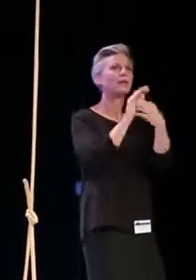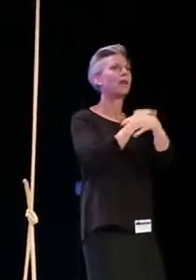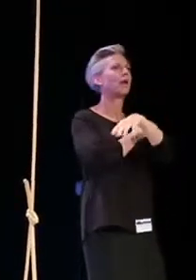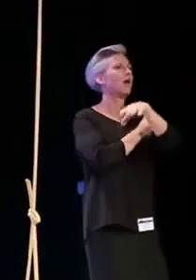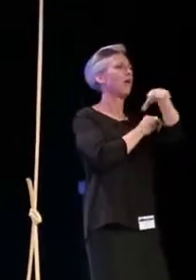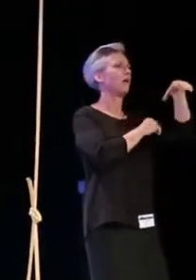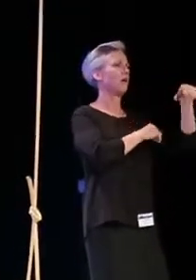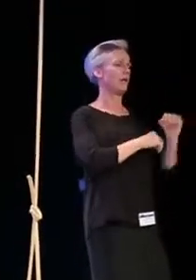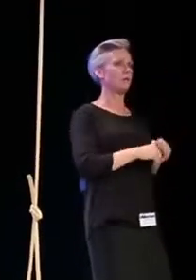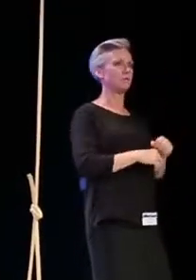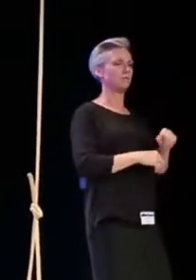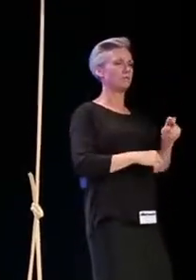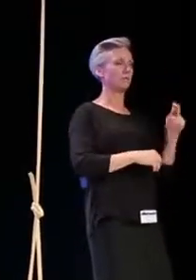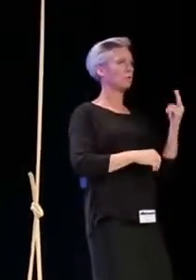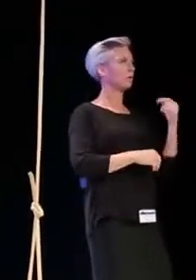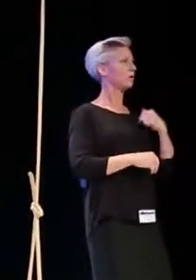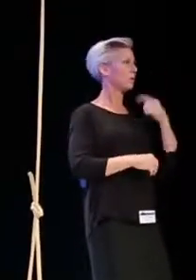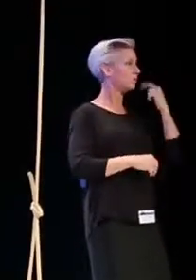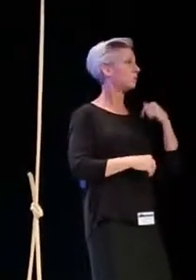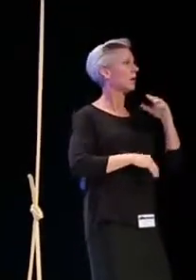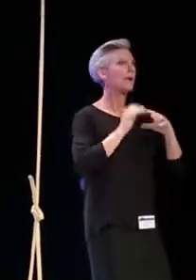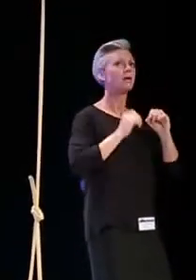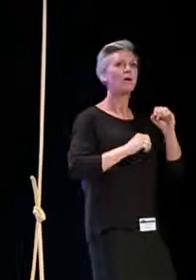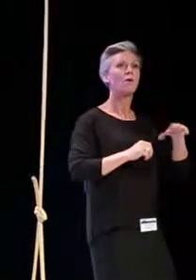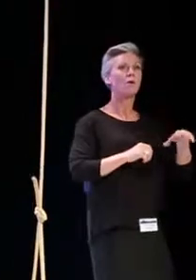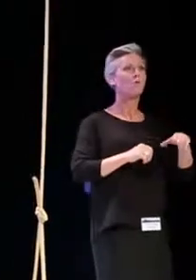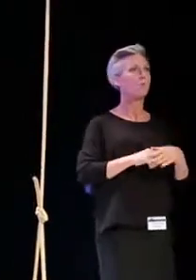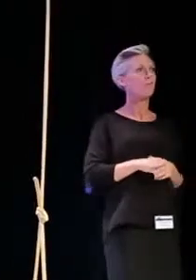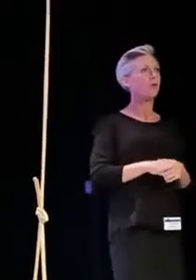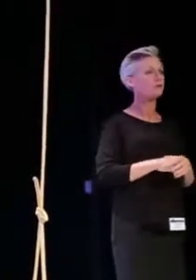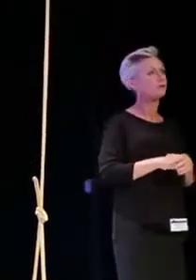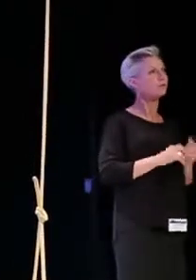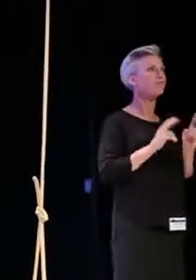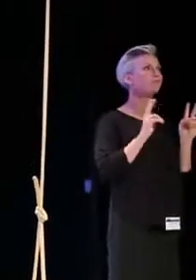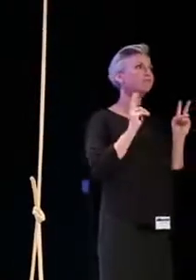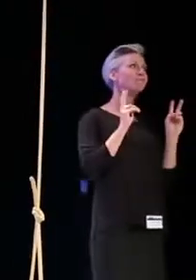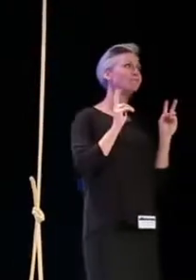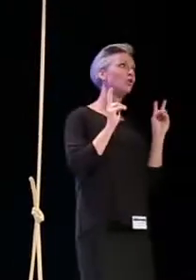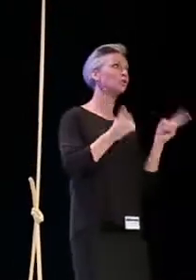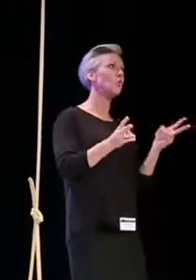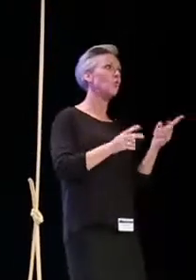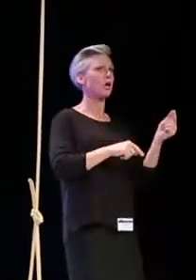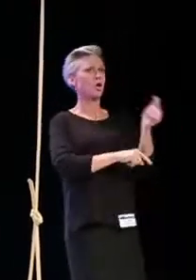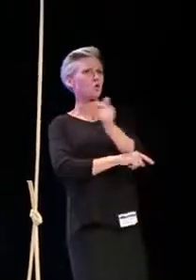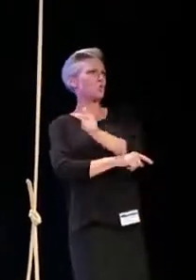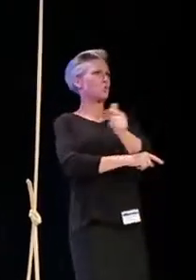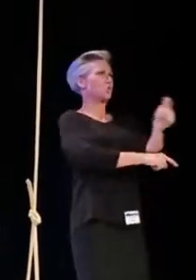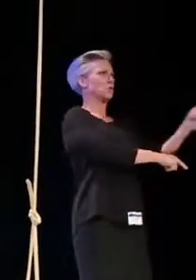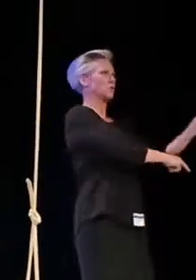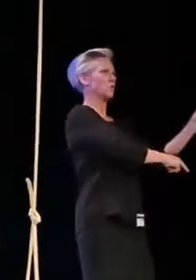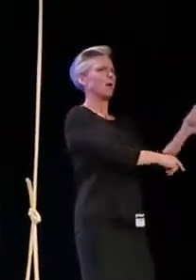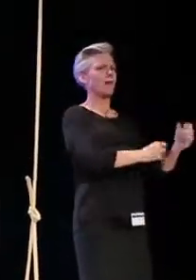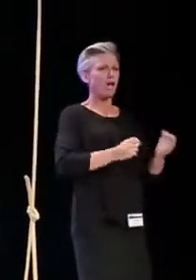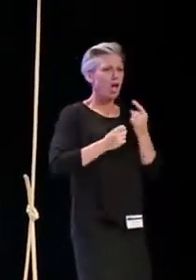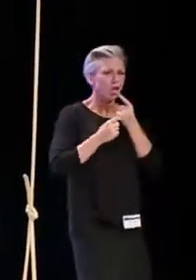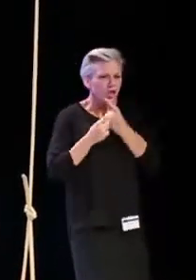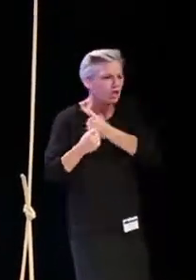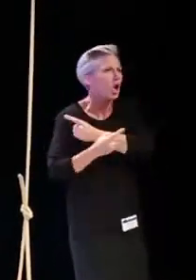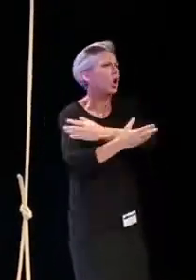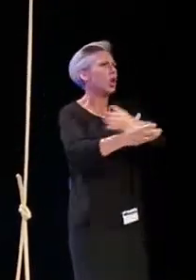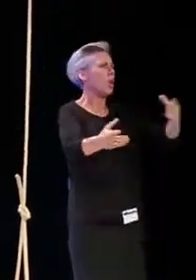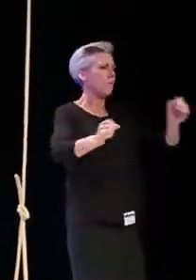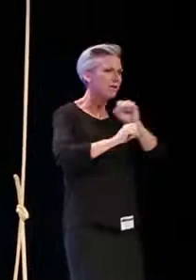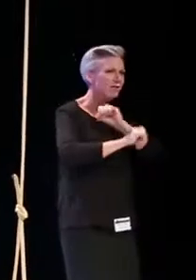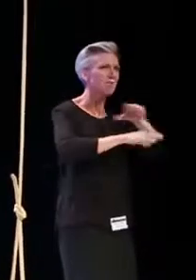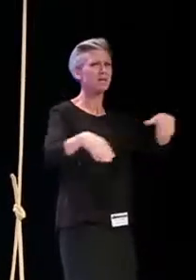nu tror jag det bara handlar om. Det handlar om liksom kulsprutmetoden. Ni vet, bara spruta ut så mycket tryck